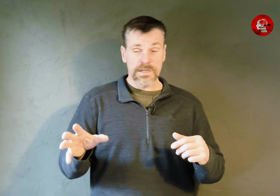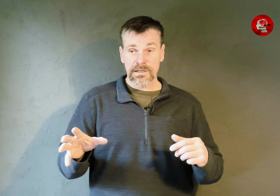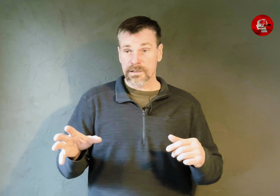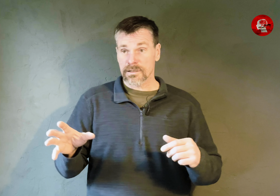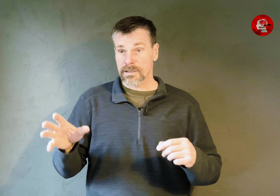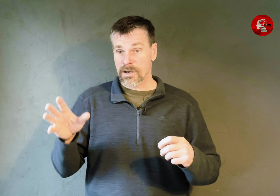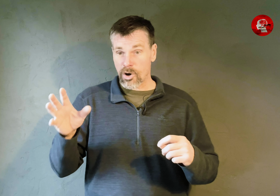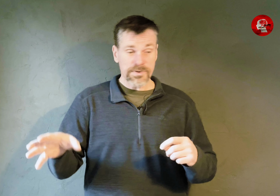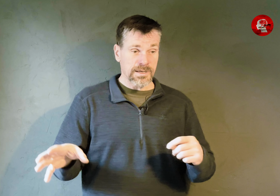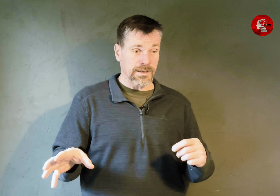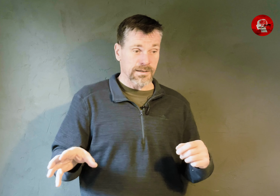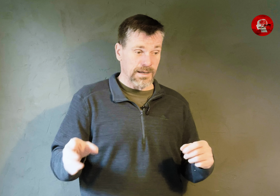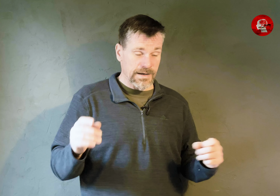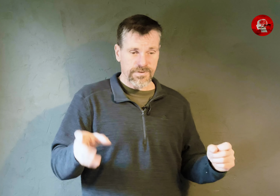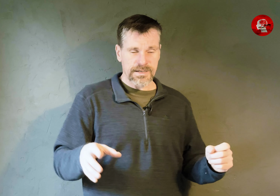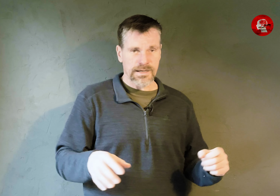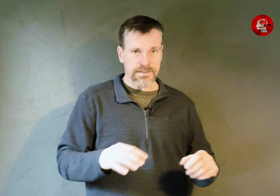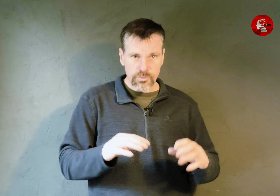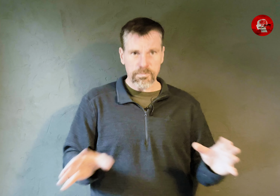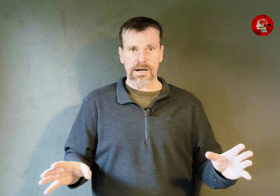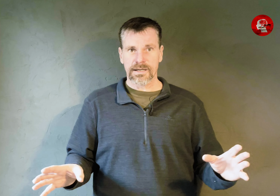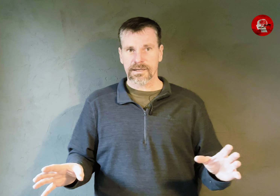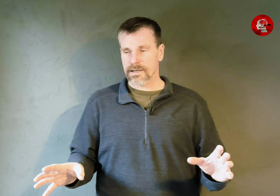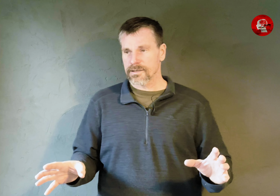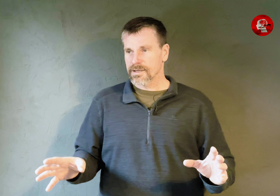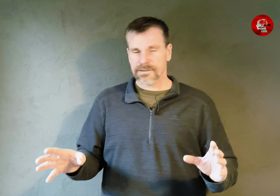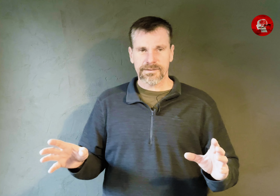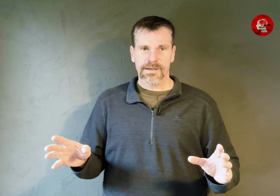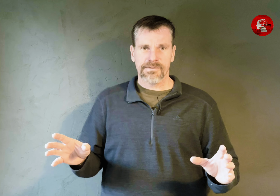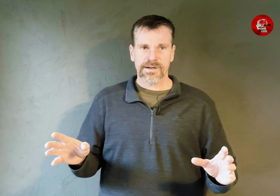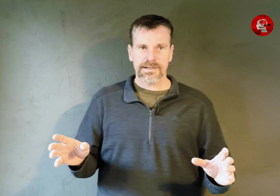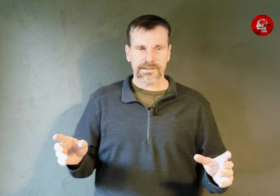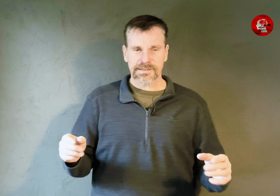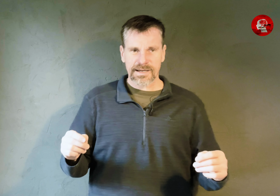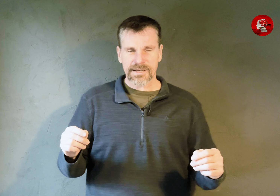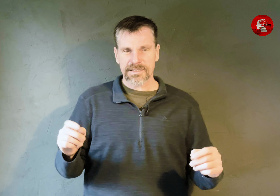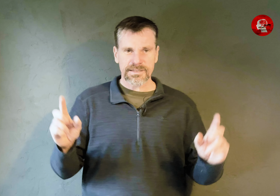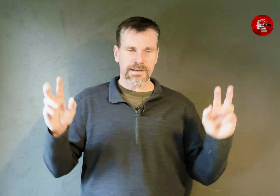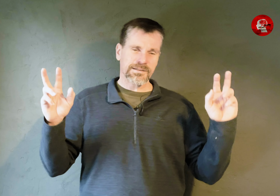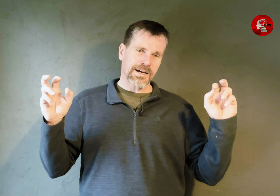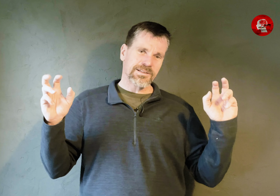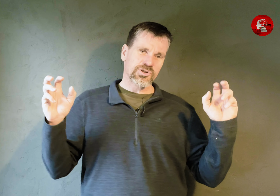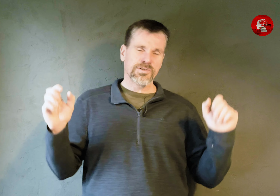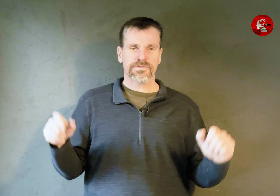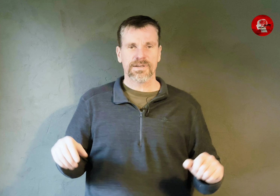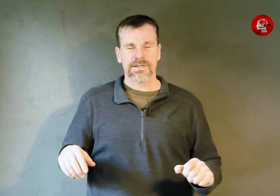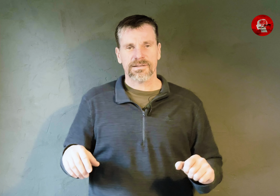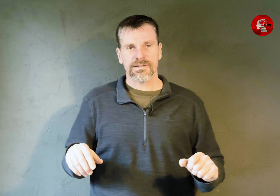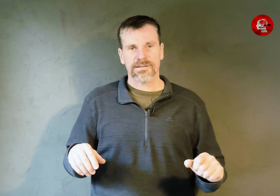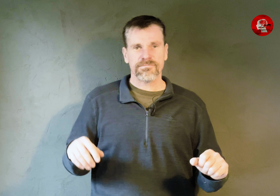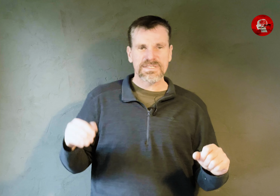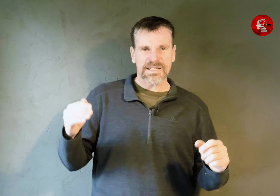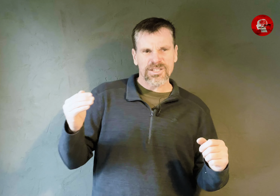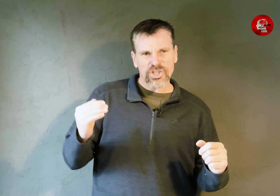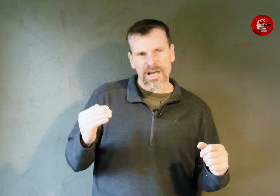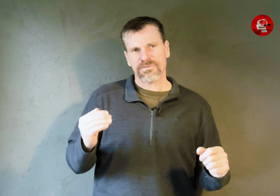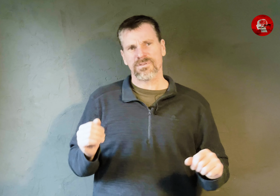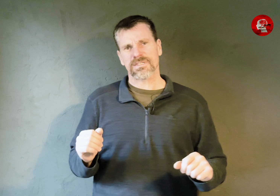den hobby anwender super ja weil der kann jetzt im kantenschliff ein bisschen entschärft nutzen